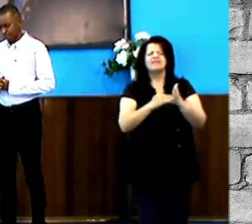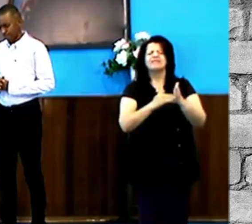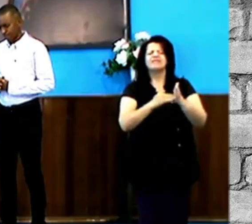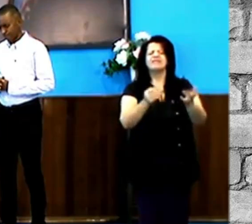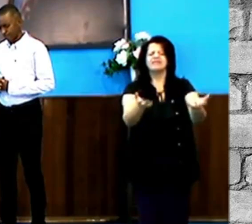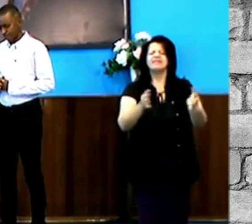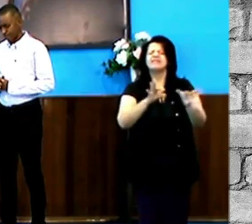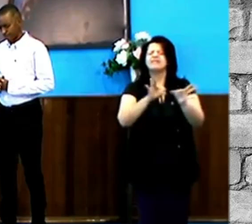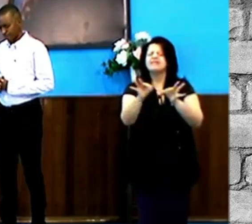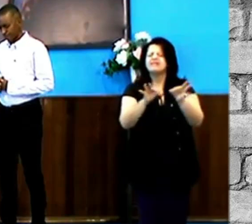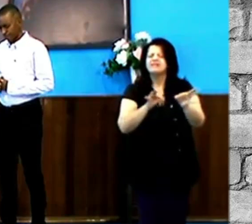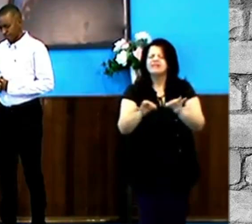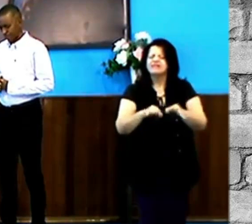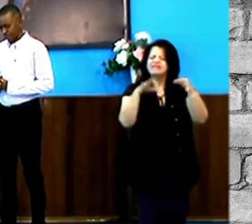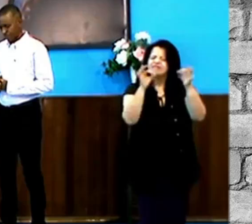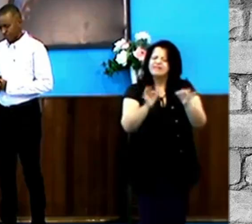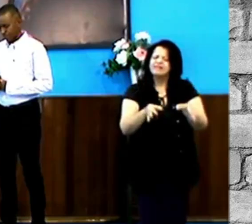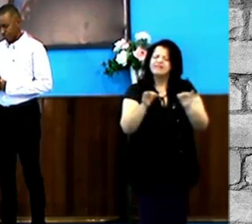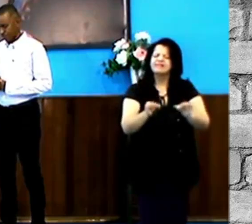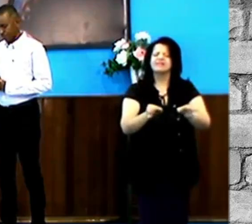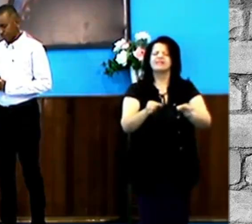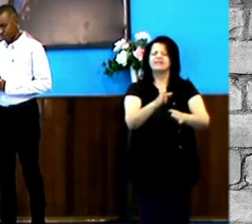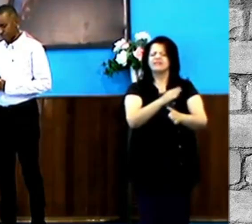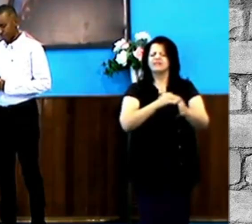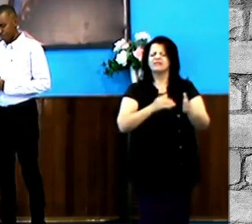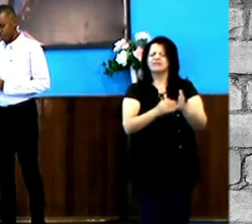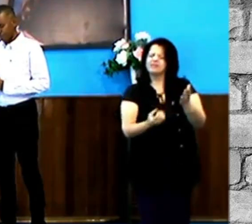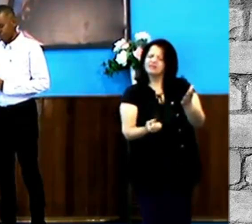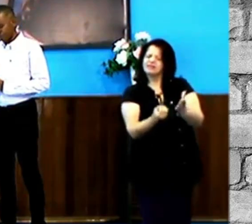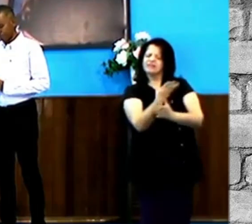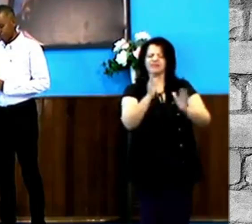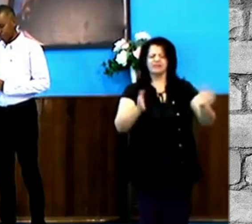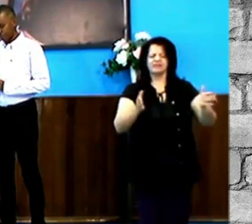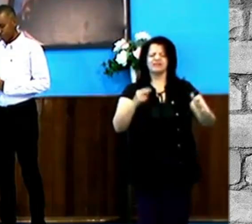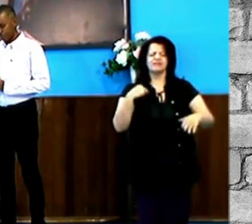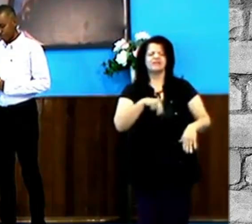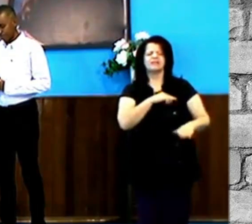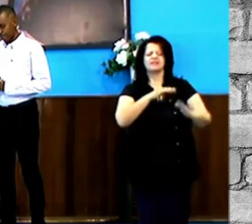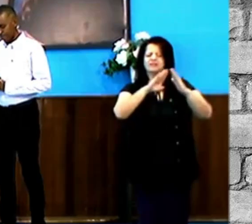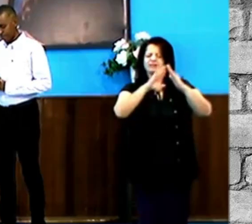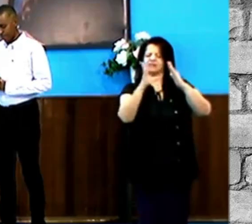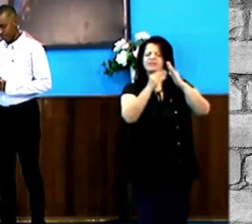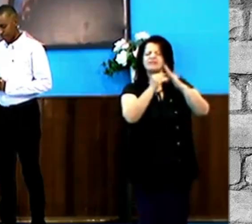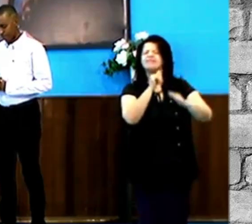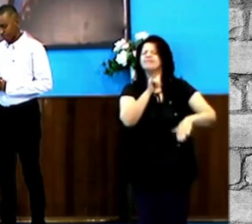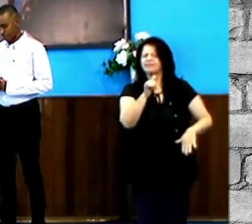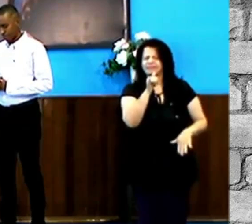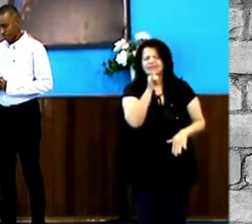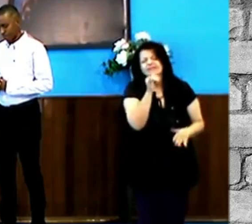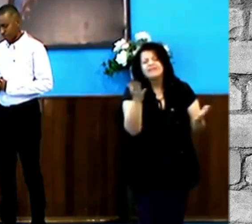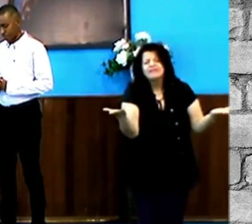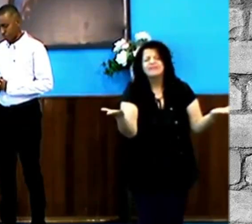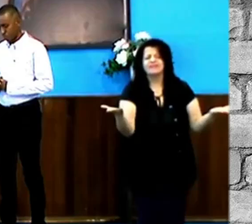queremos administrar bem as coisas que estão aqui nesse momento, ó Pai. As nossas igrejas, por exemplo. Pai, então eu peço,